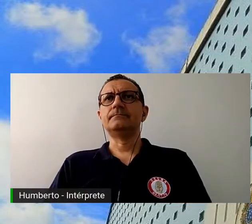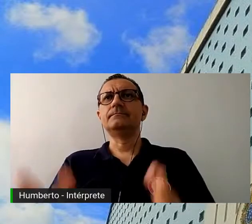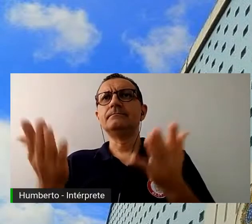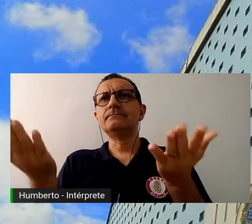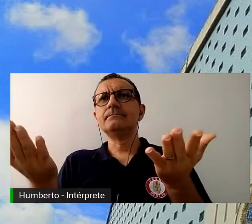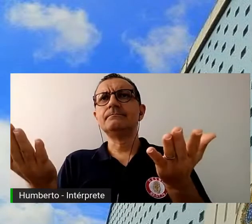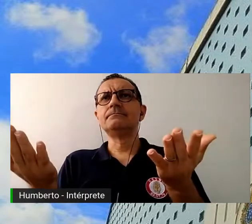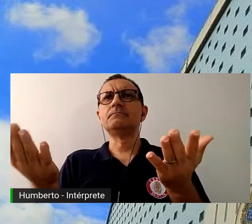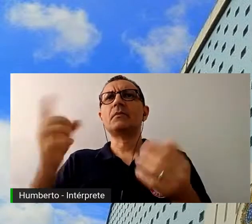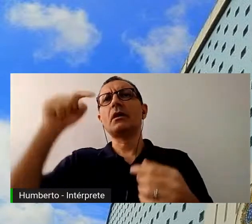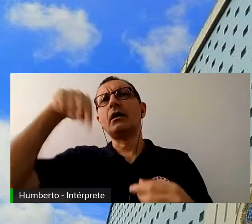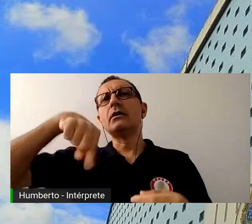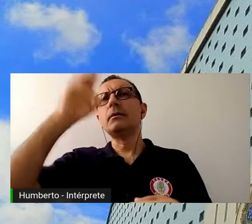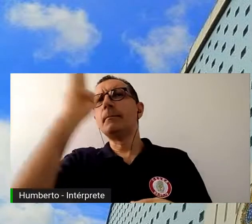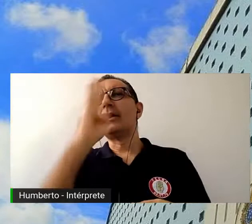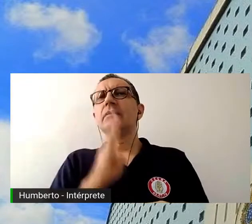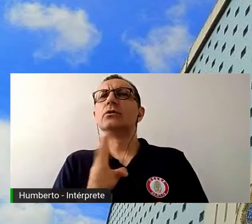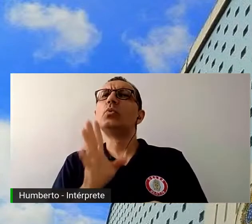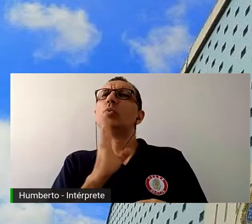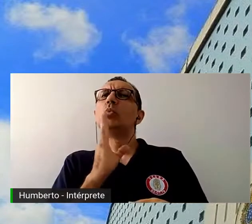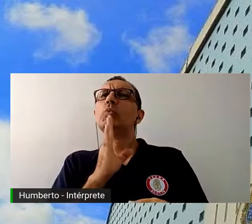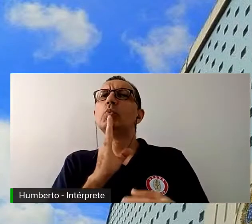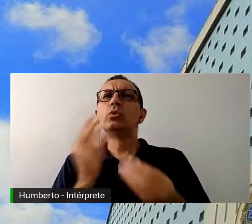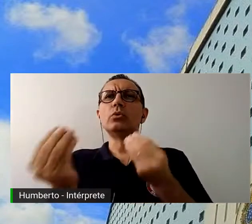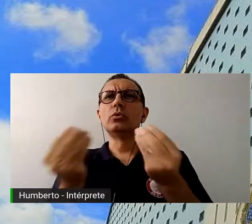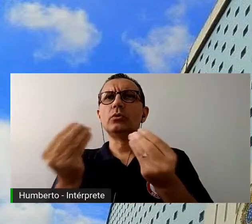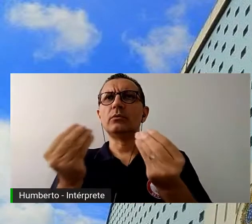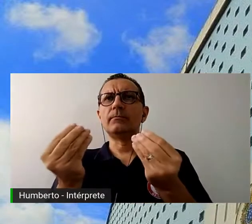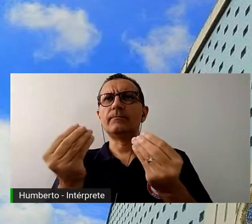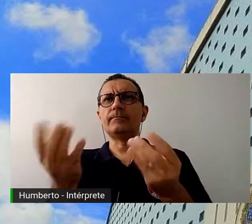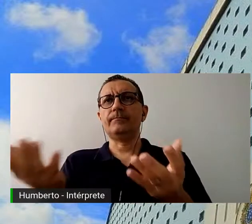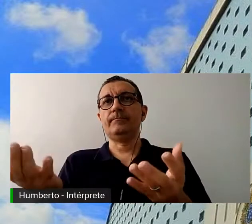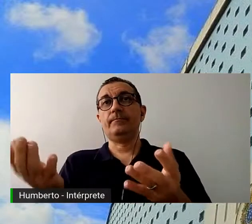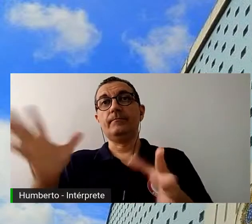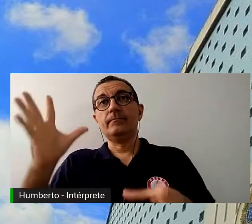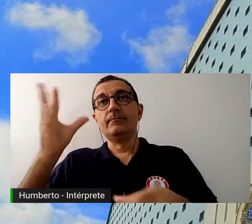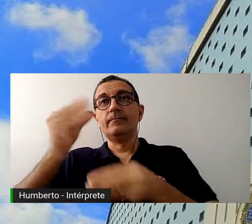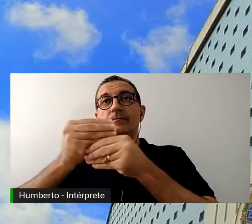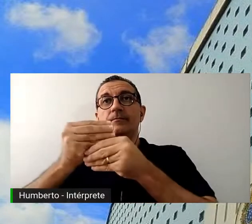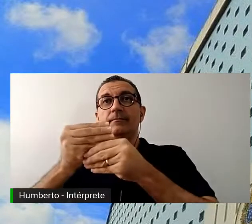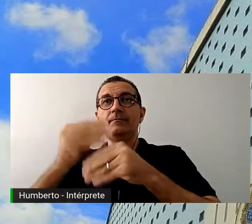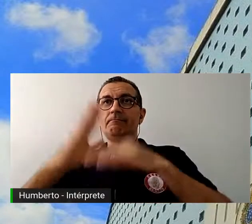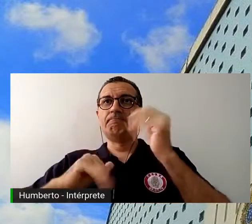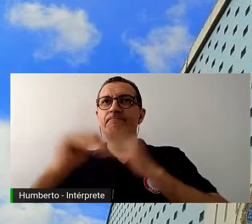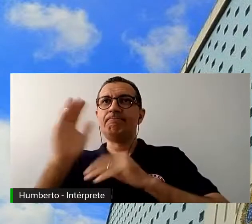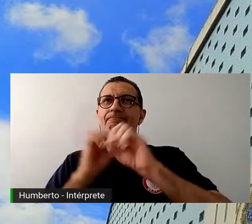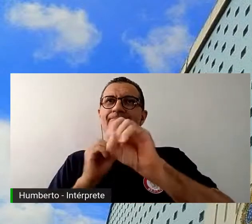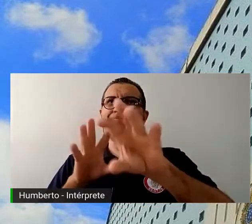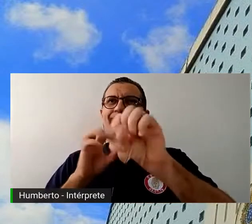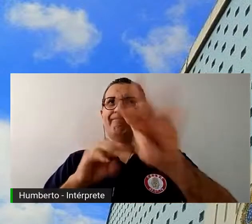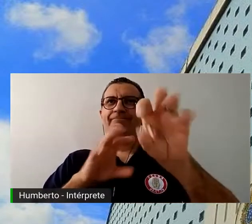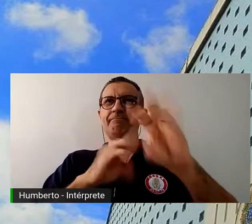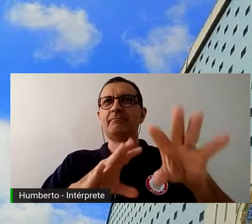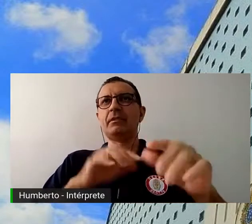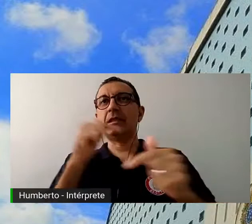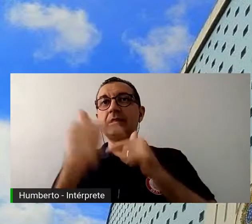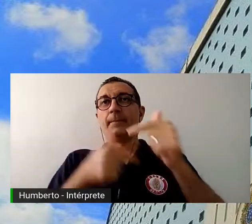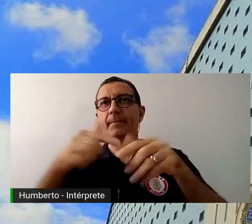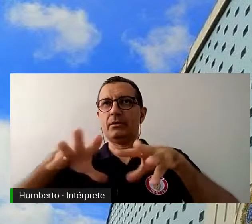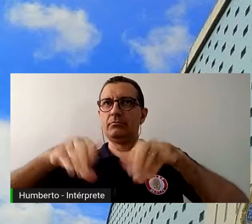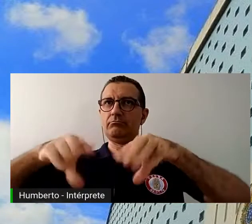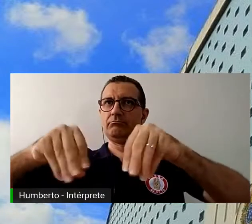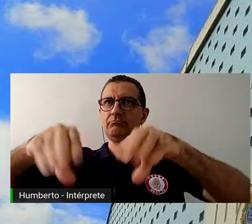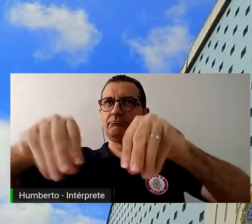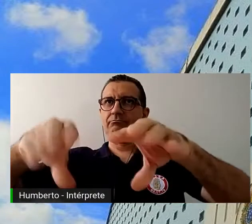ela é no Brasil? Bom, a historicidade do conhecimento é saber ensinar o que o trabalho manual, que está